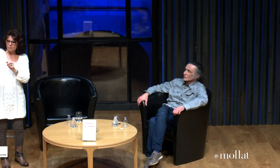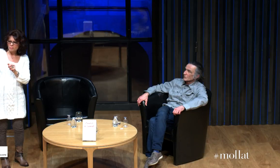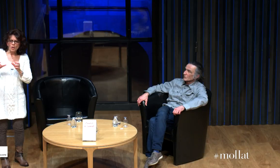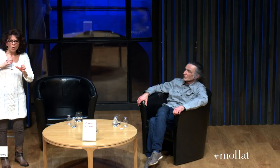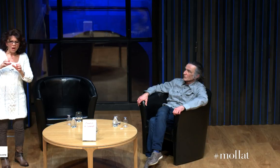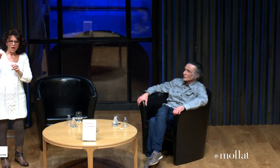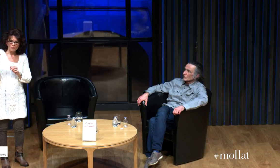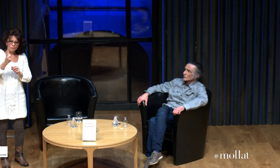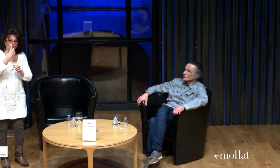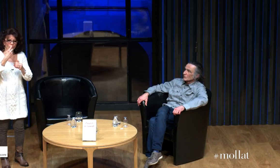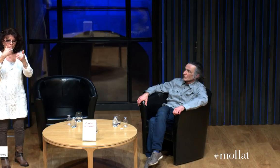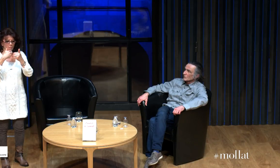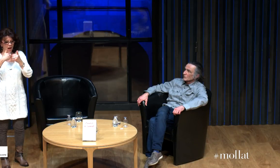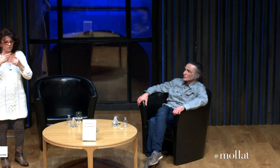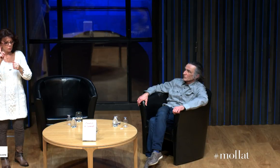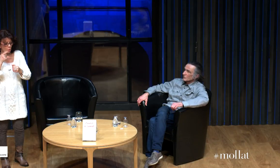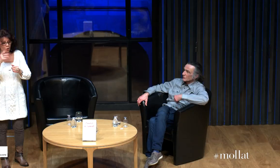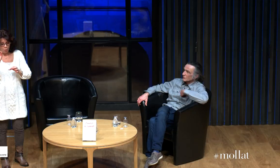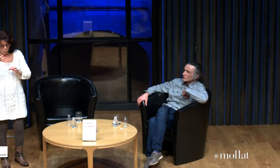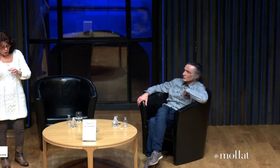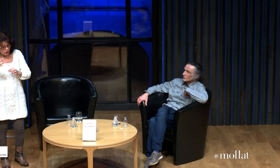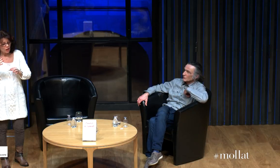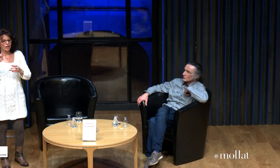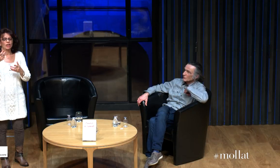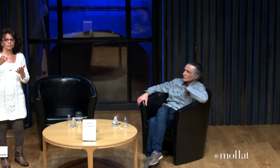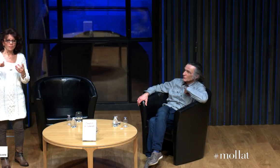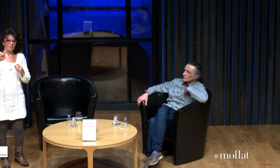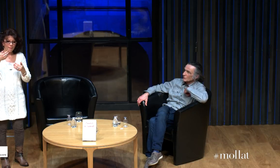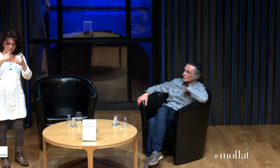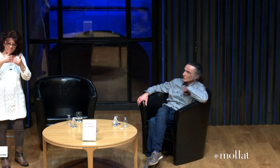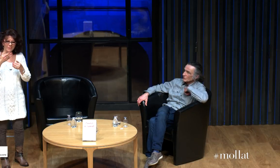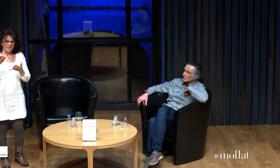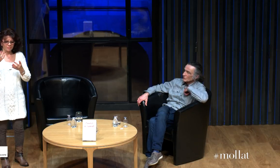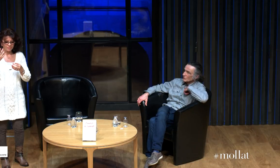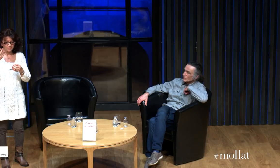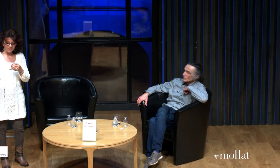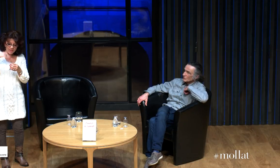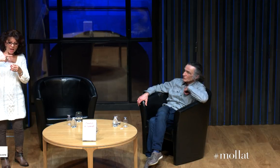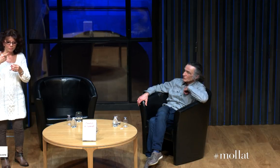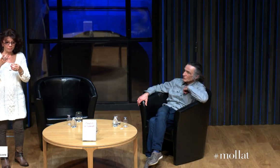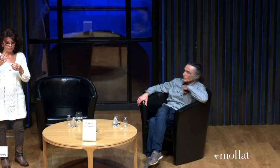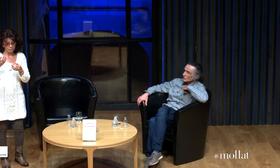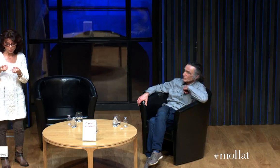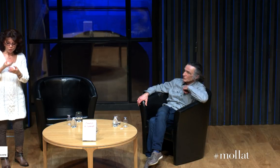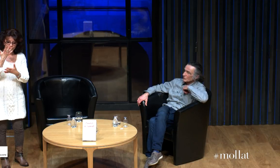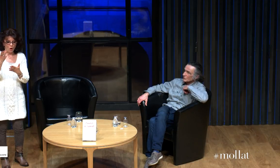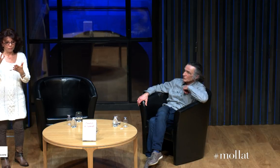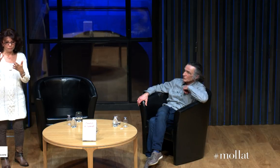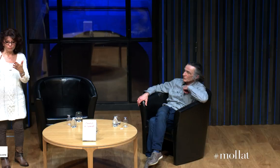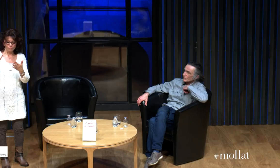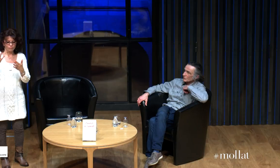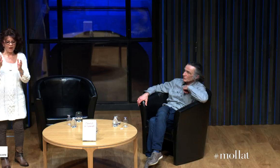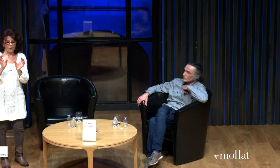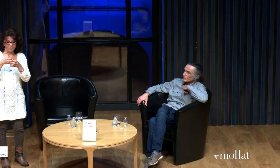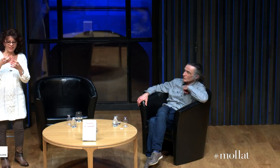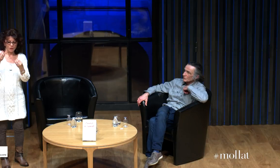signes française. Il y avait un collègue est venu me demander si j'étais sourde. J'ai dit oui, je suis sourde. Il me dit, mais viens si tu veux,